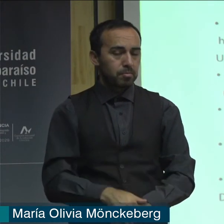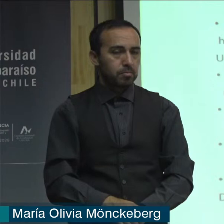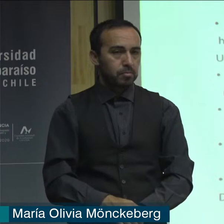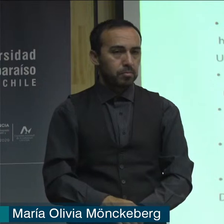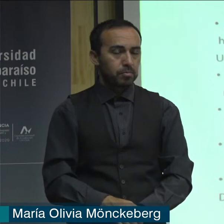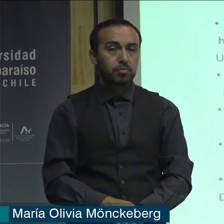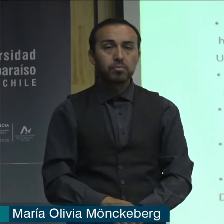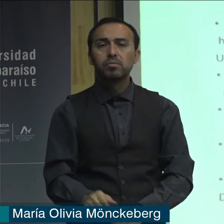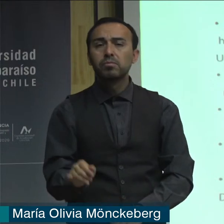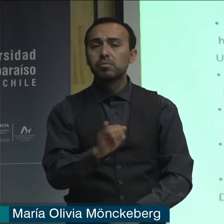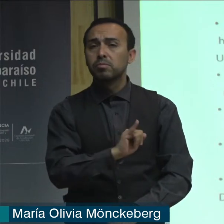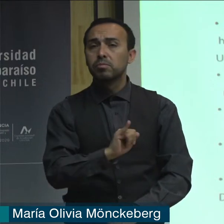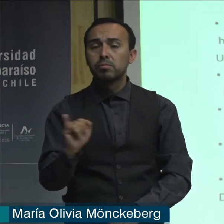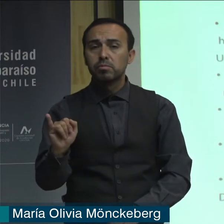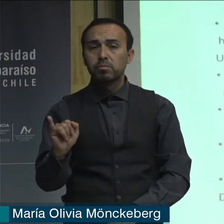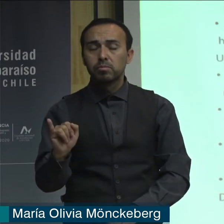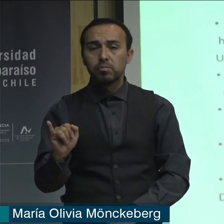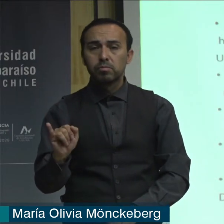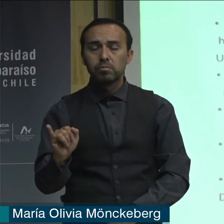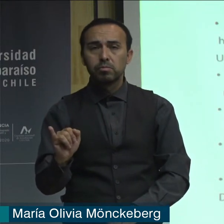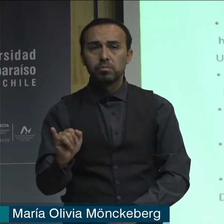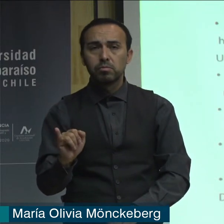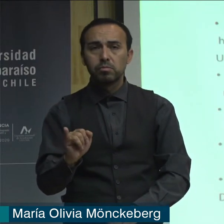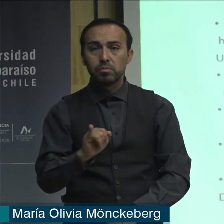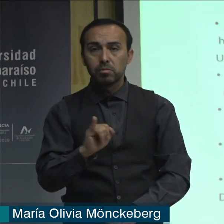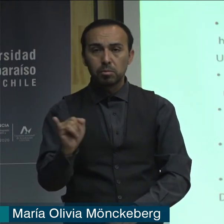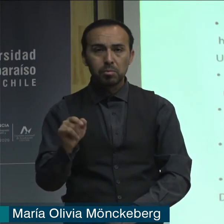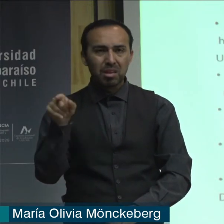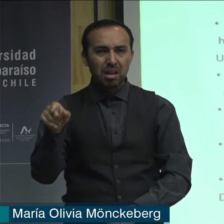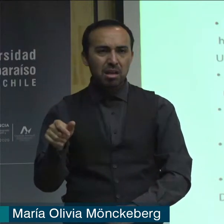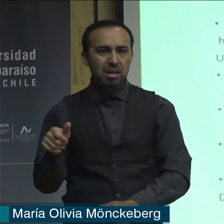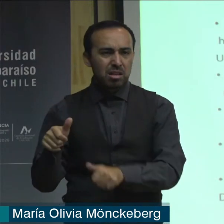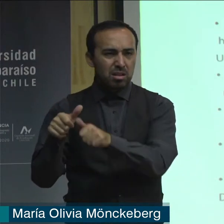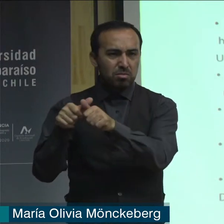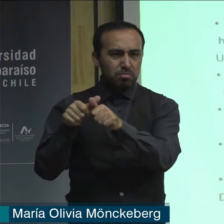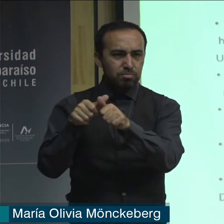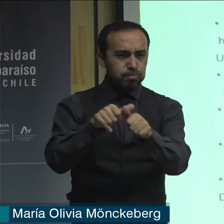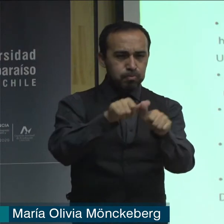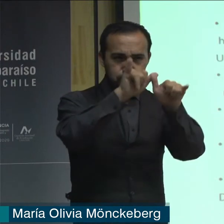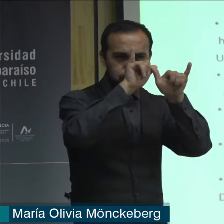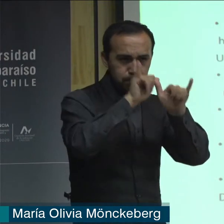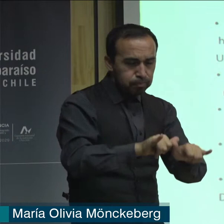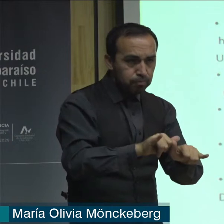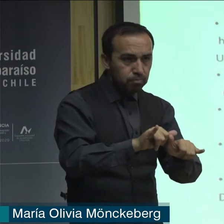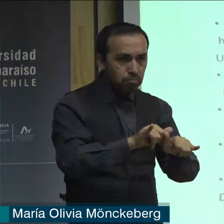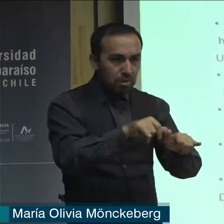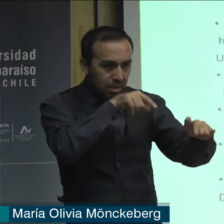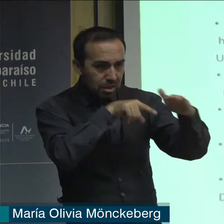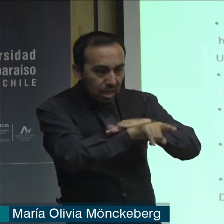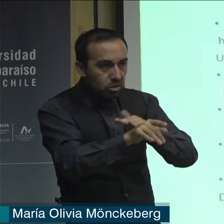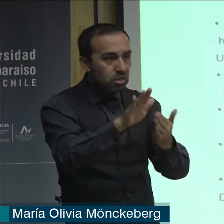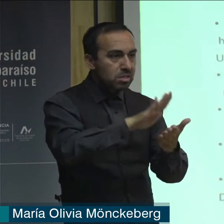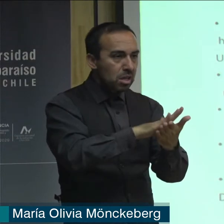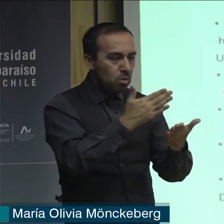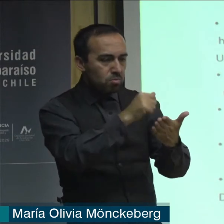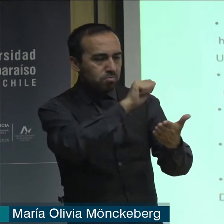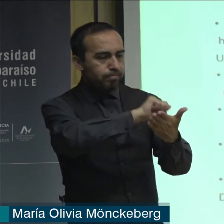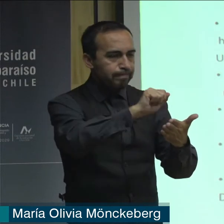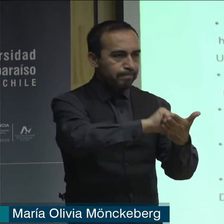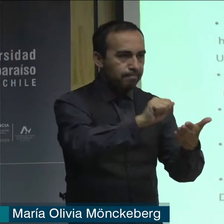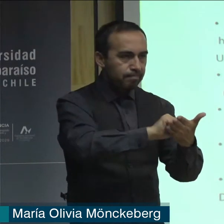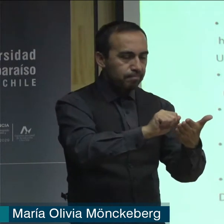después estuvo en todo estuvo en la salud Su secretaria